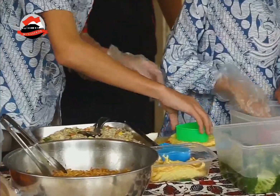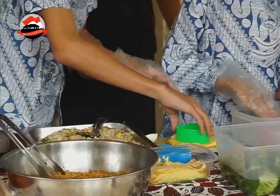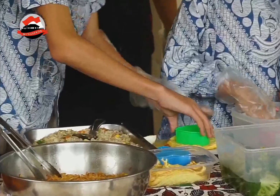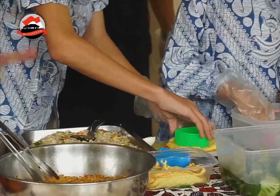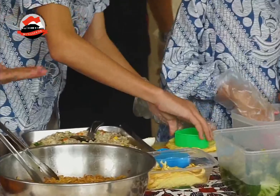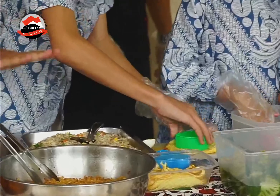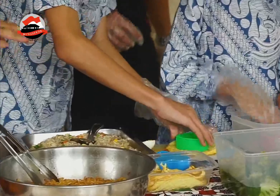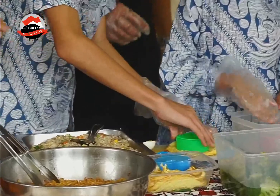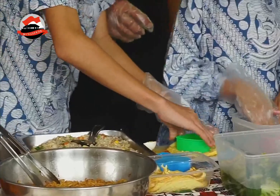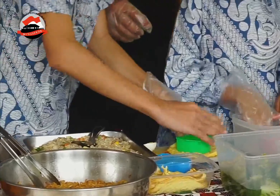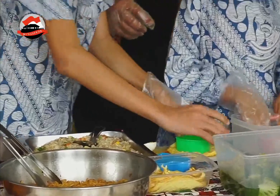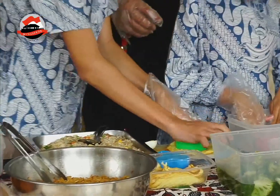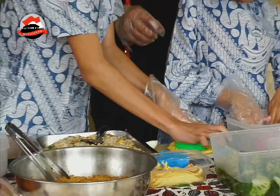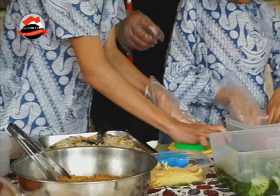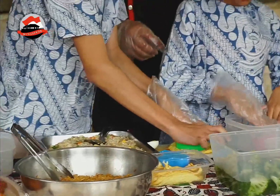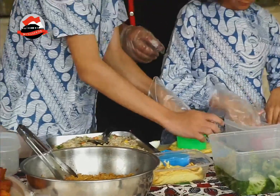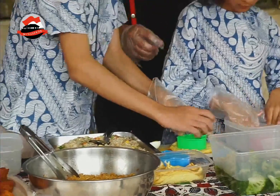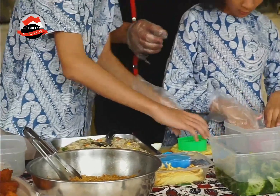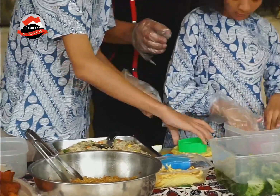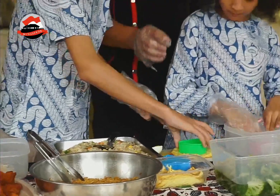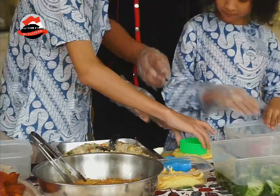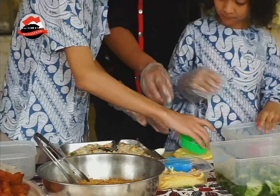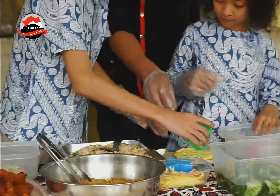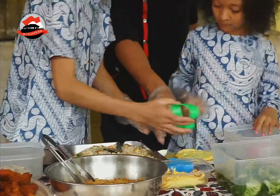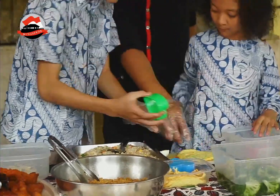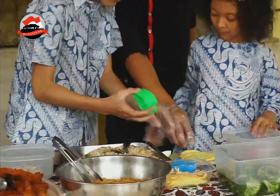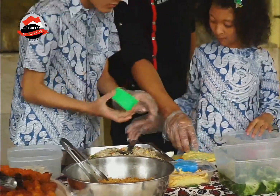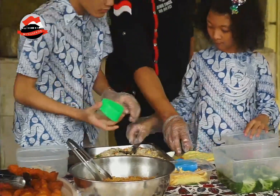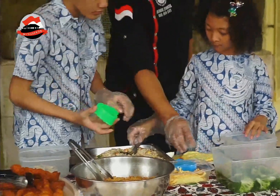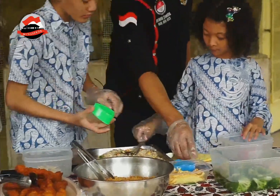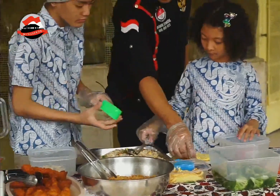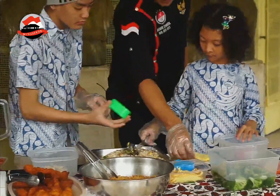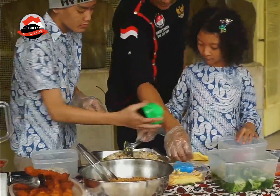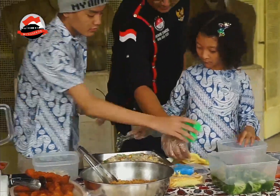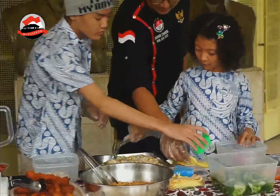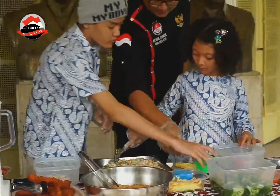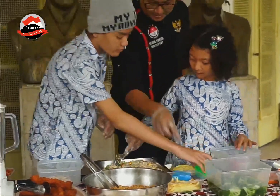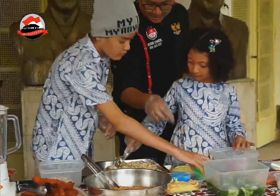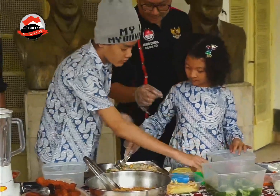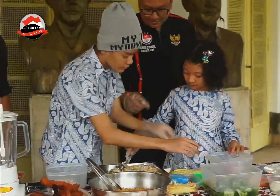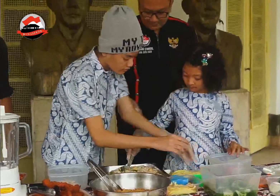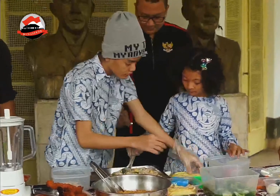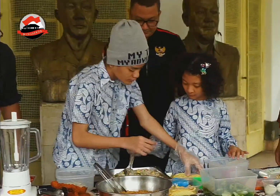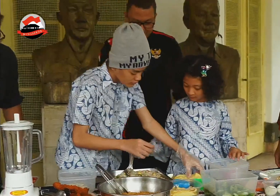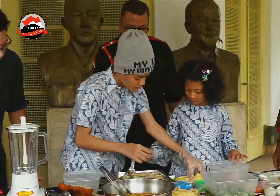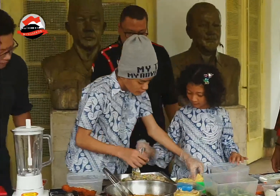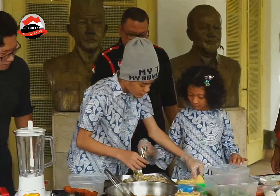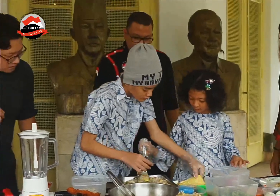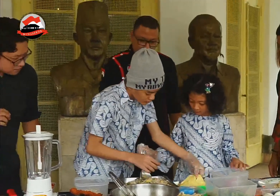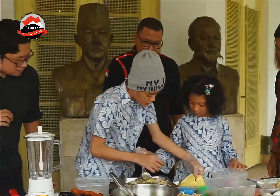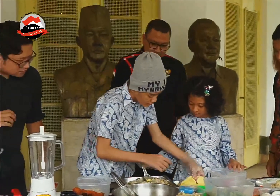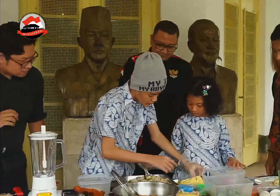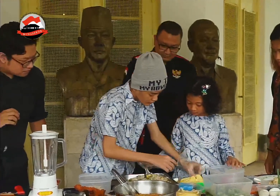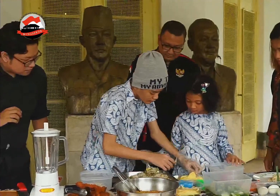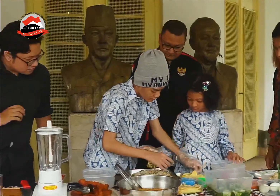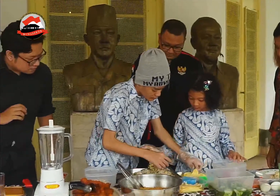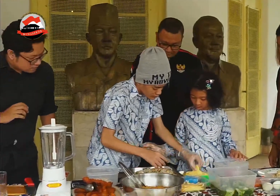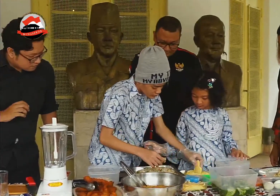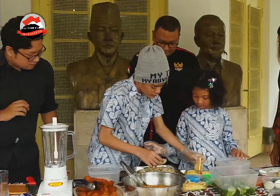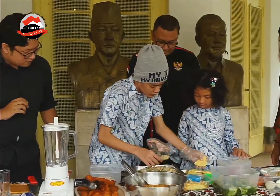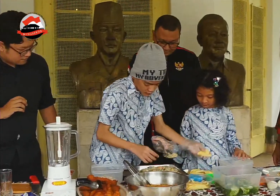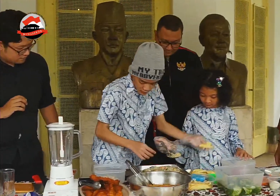Nah. Iya. Oke, udah bisa diambil.